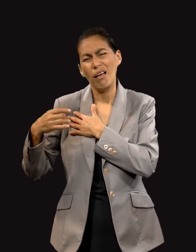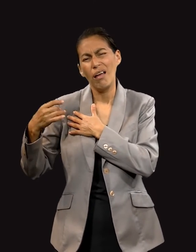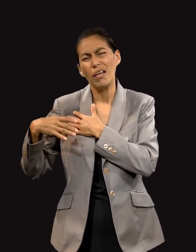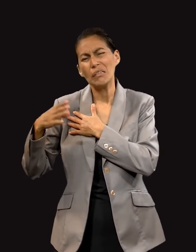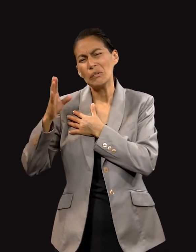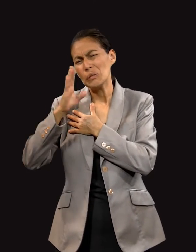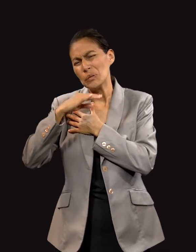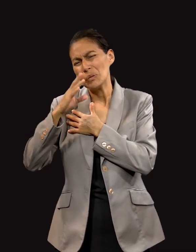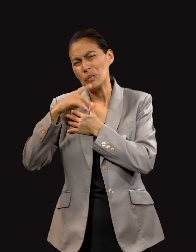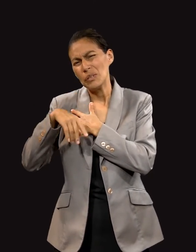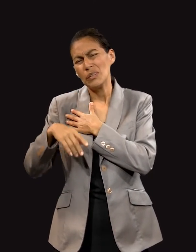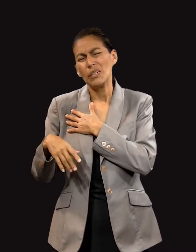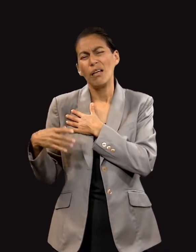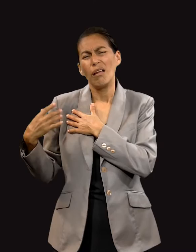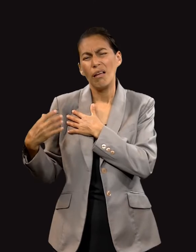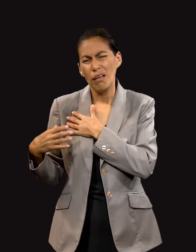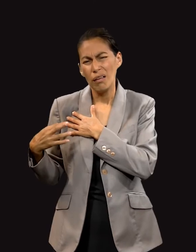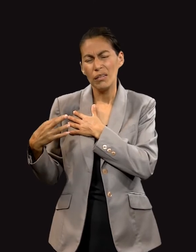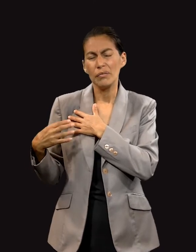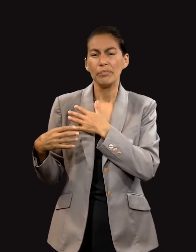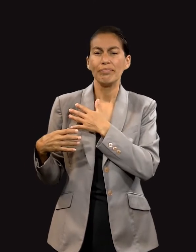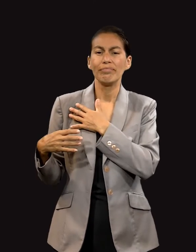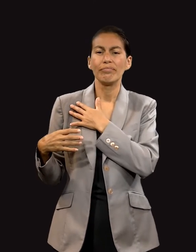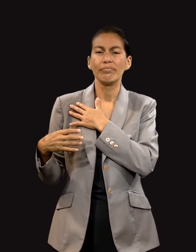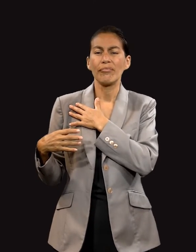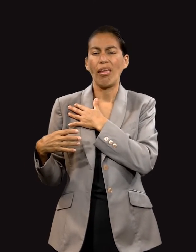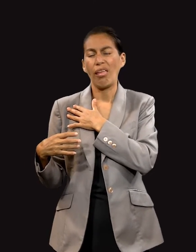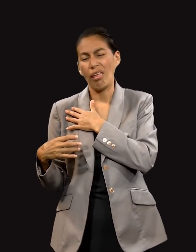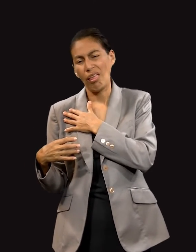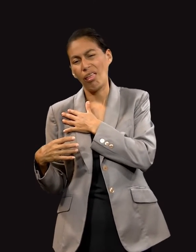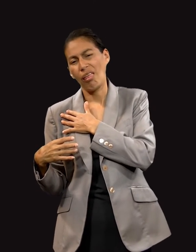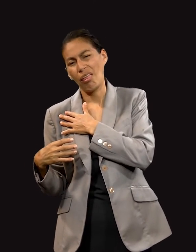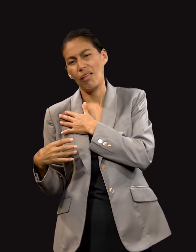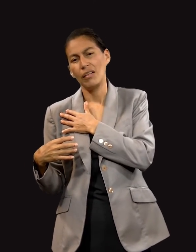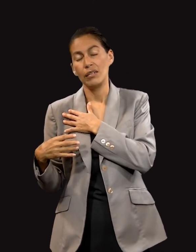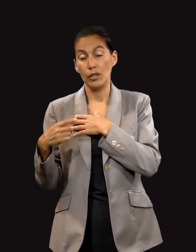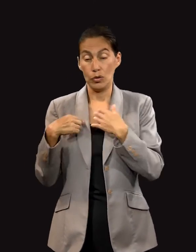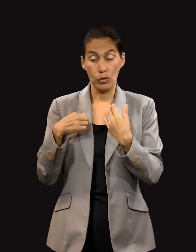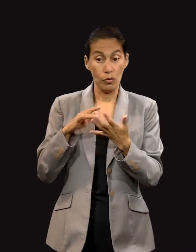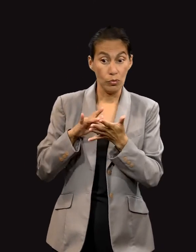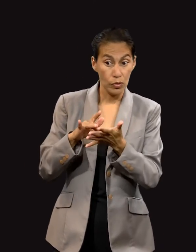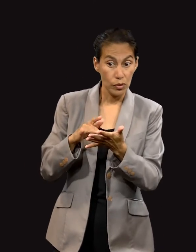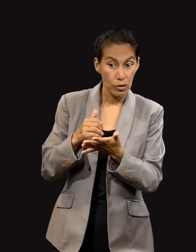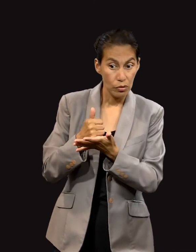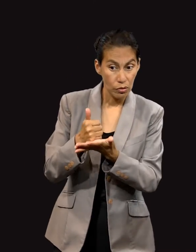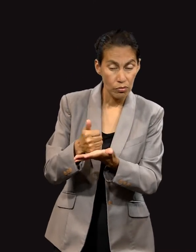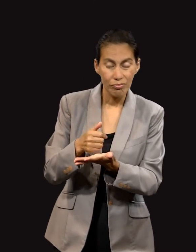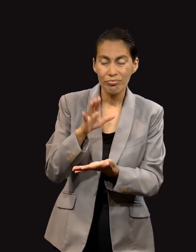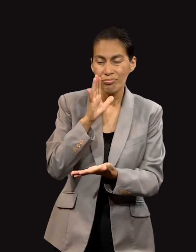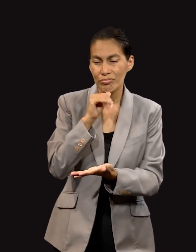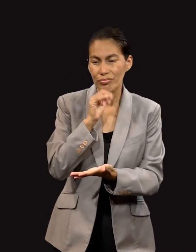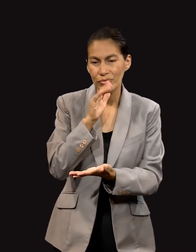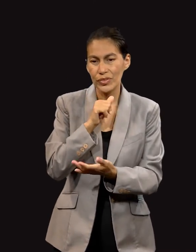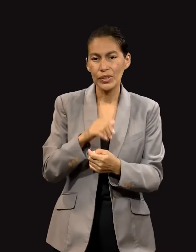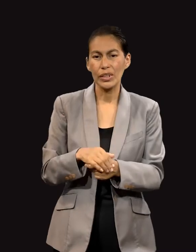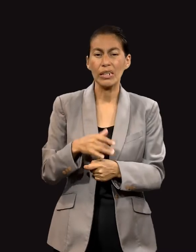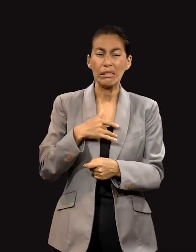bracito. Y entonces, este, pues le dolía mucho y yo no pude estar con ella.